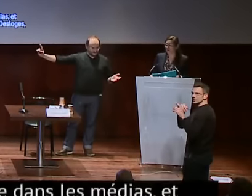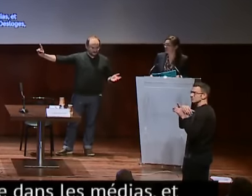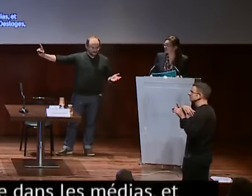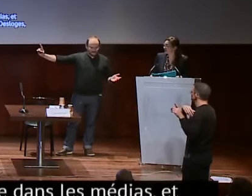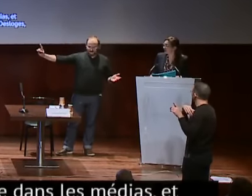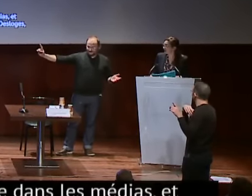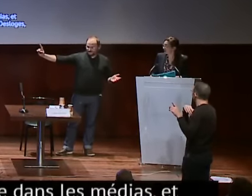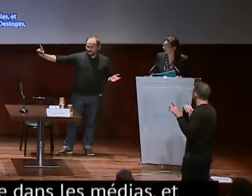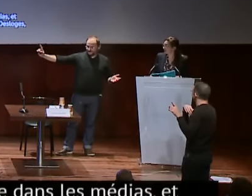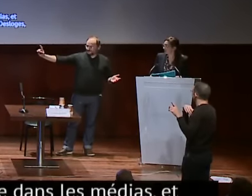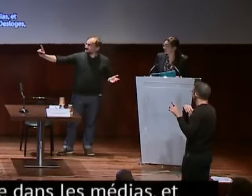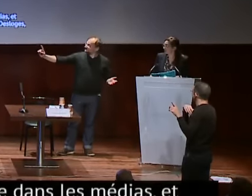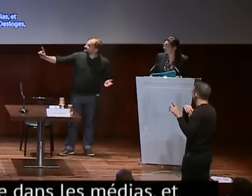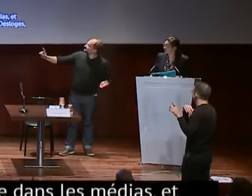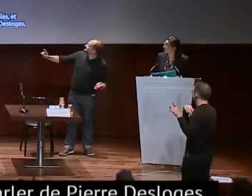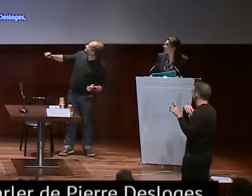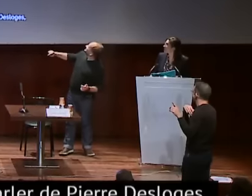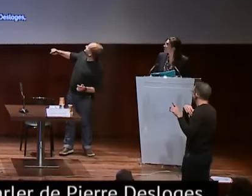D'accord.